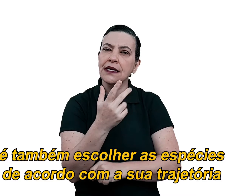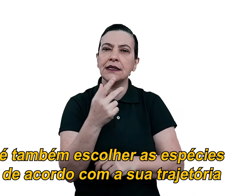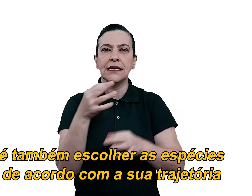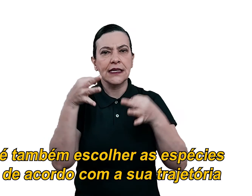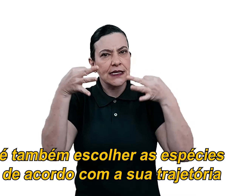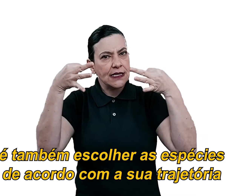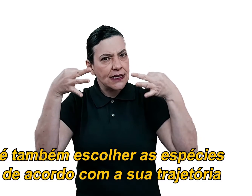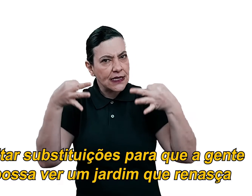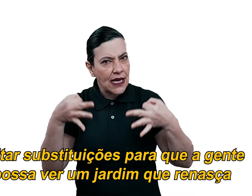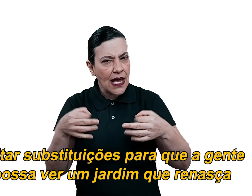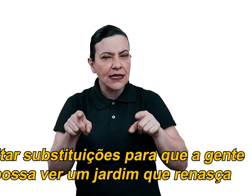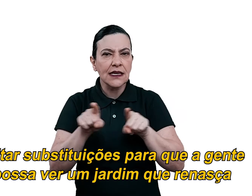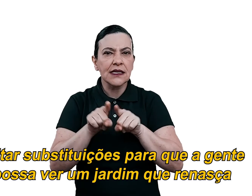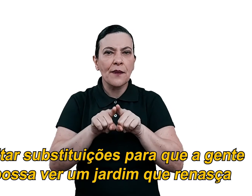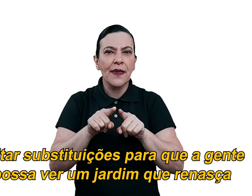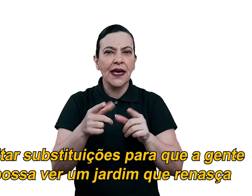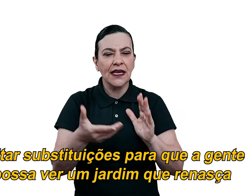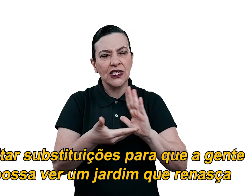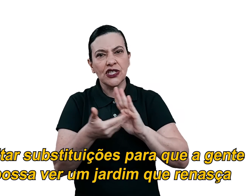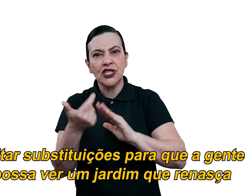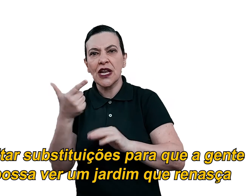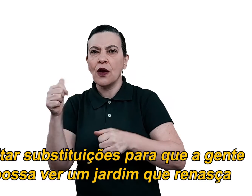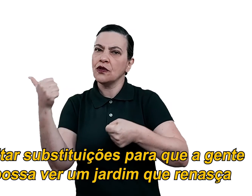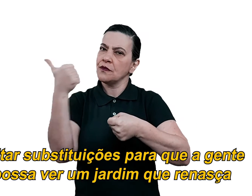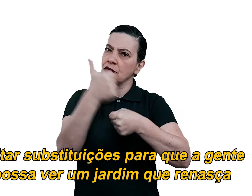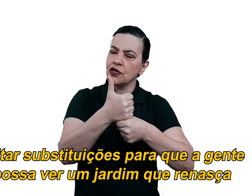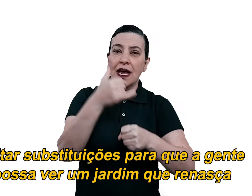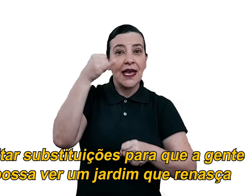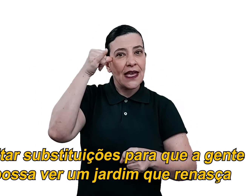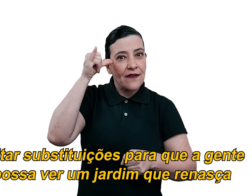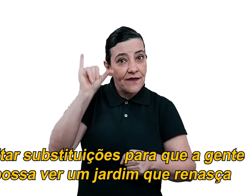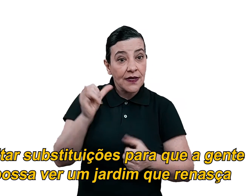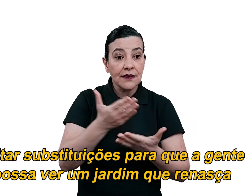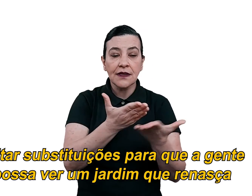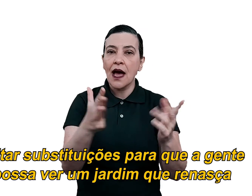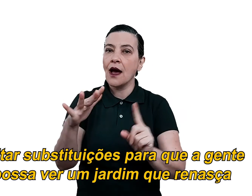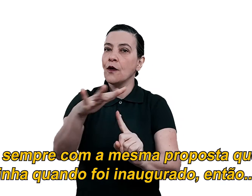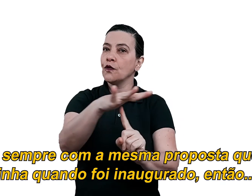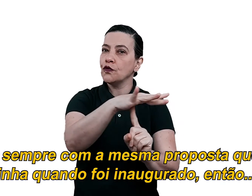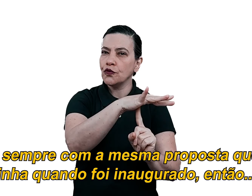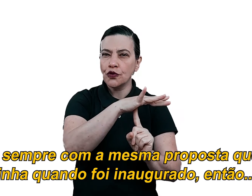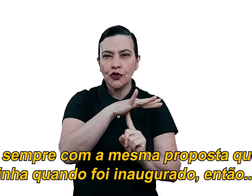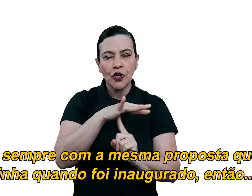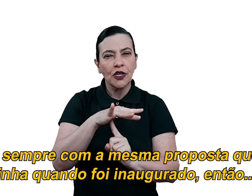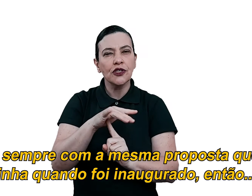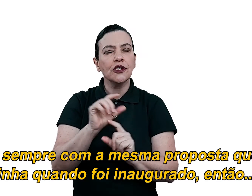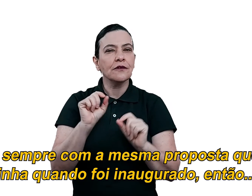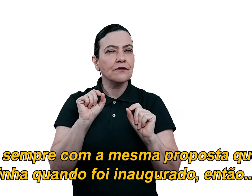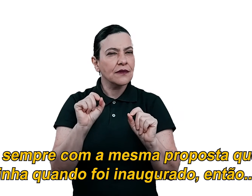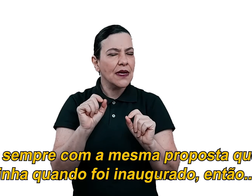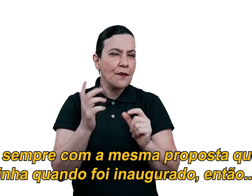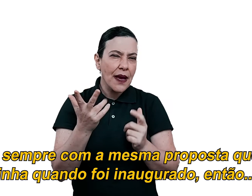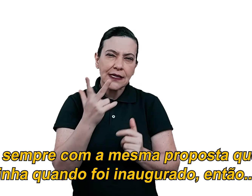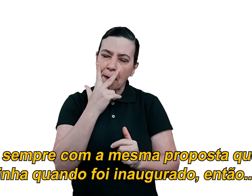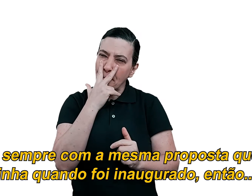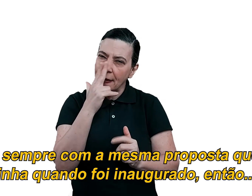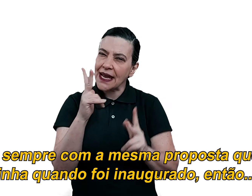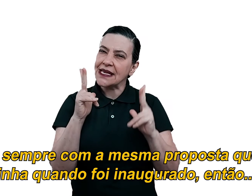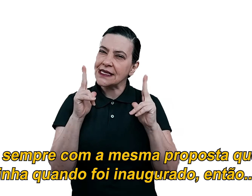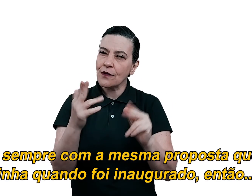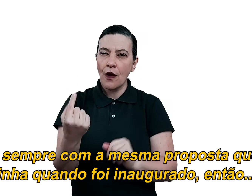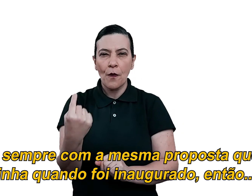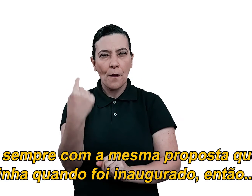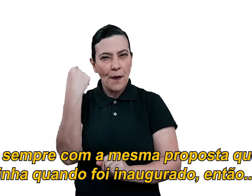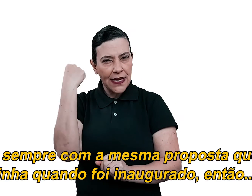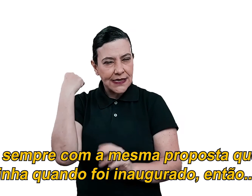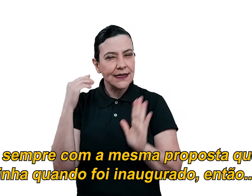sua trajetória, não é? Evitar substituições para que a gente possa ver um jardim que renasça, mas sempre com uma mesma proposta,